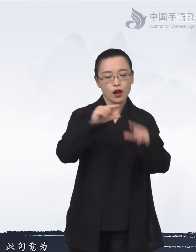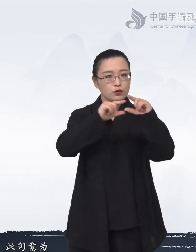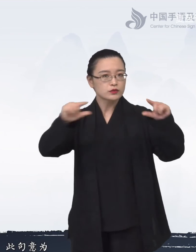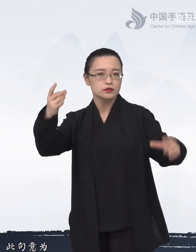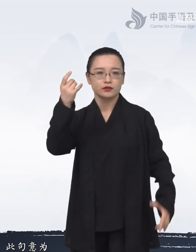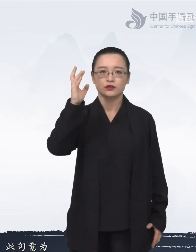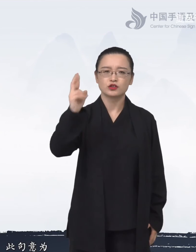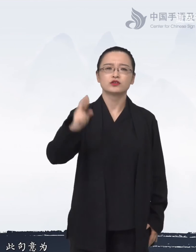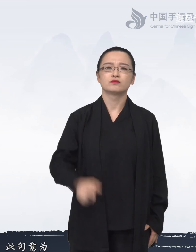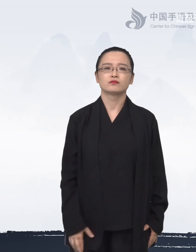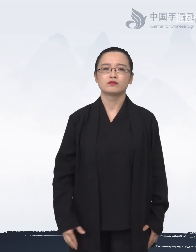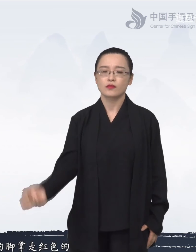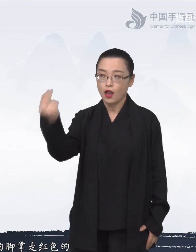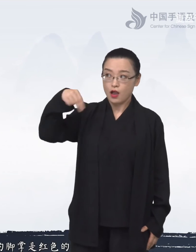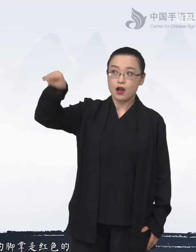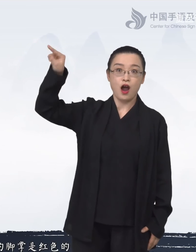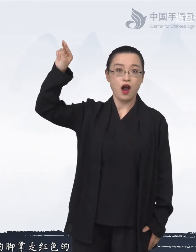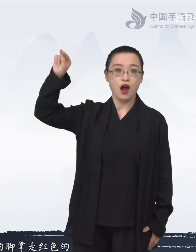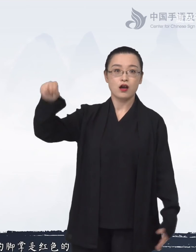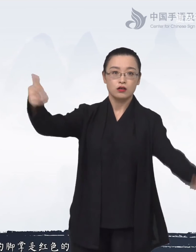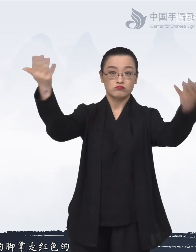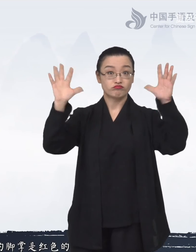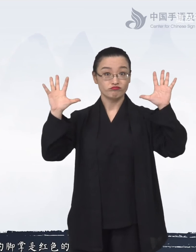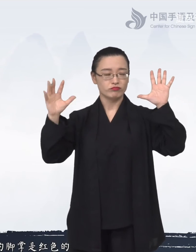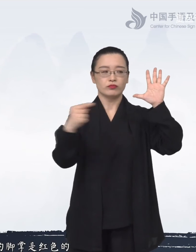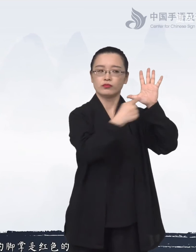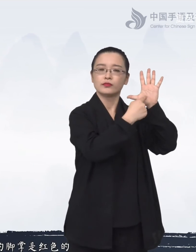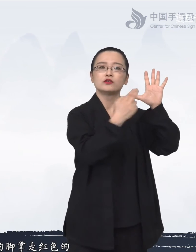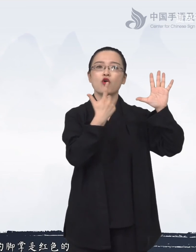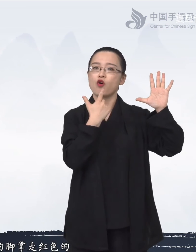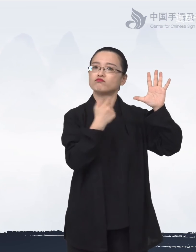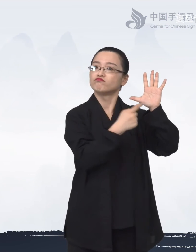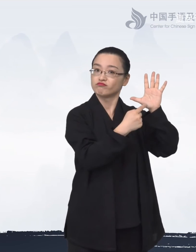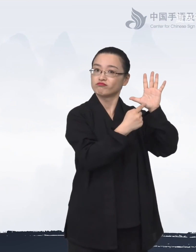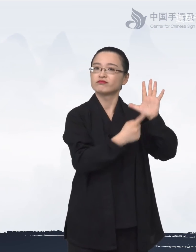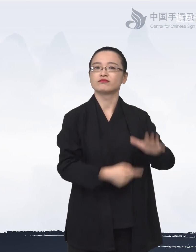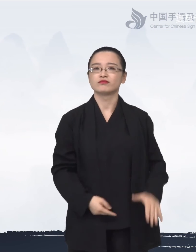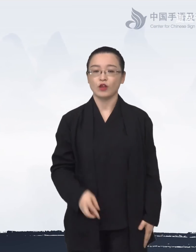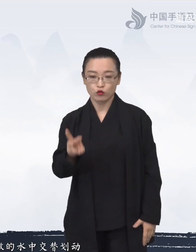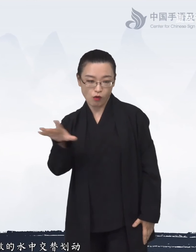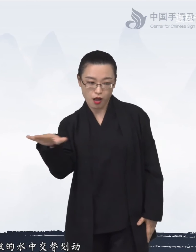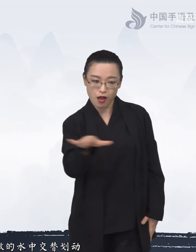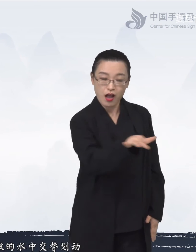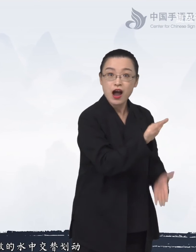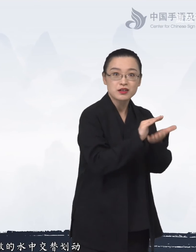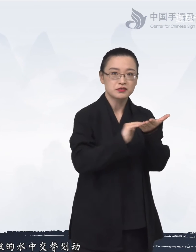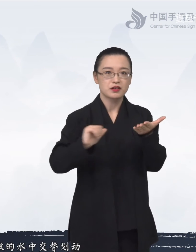此句意为鹅的脚掌是红色的， 在清澈的水